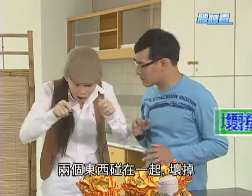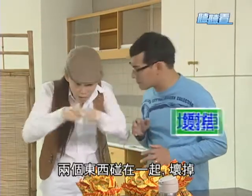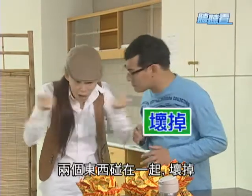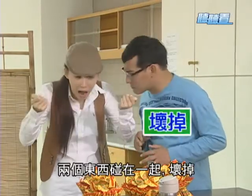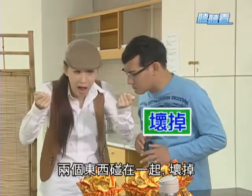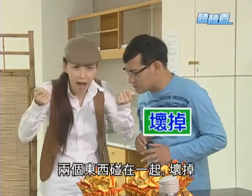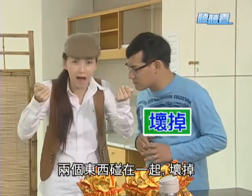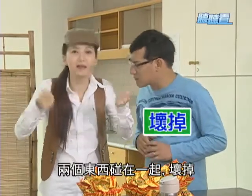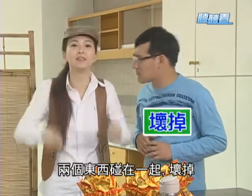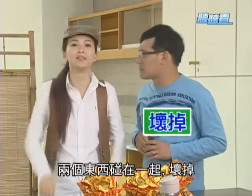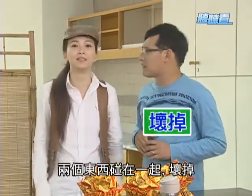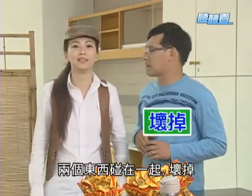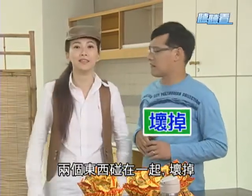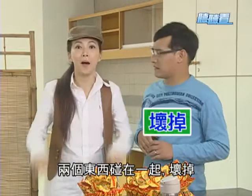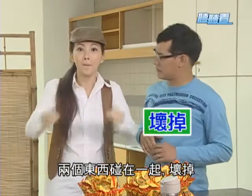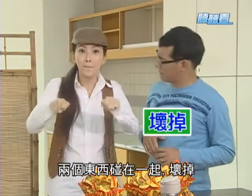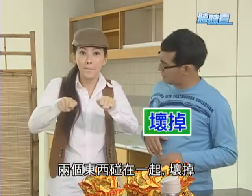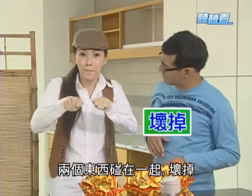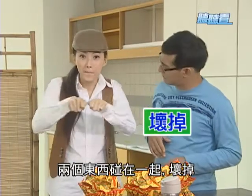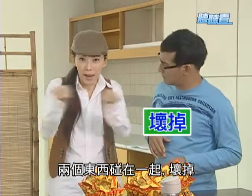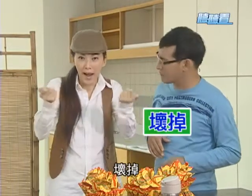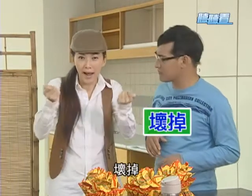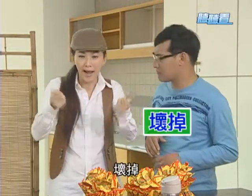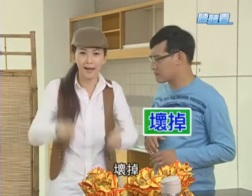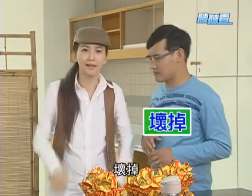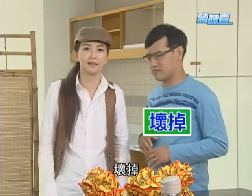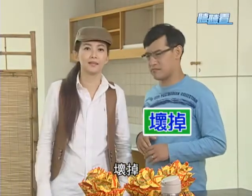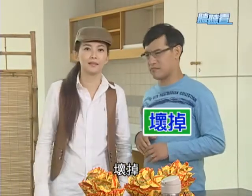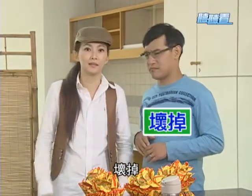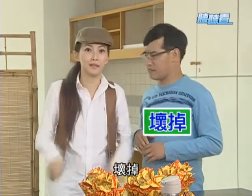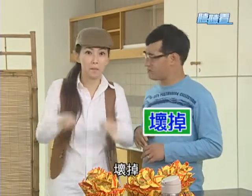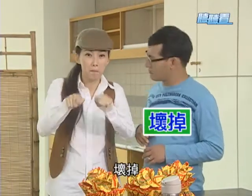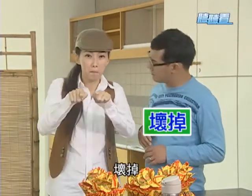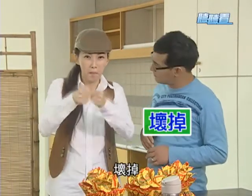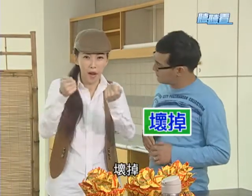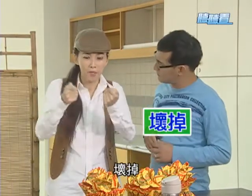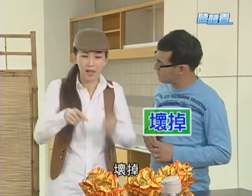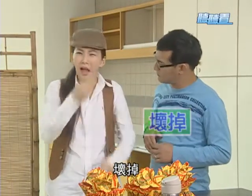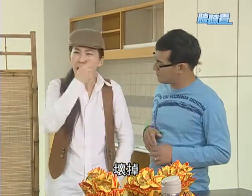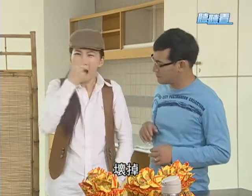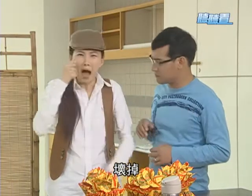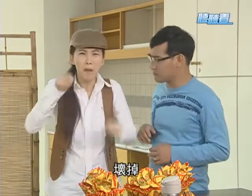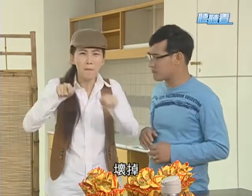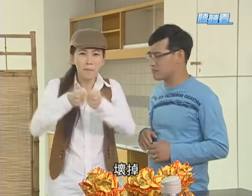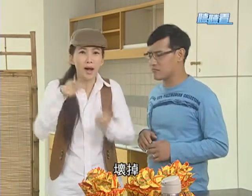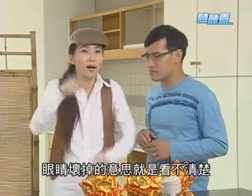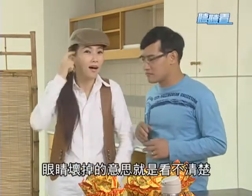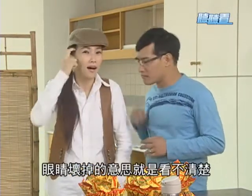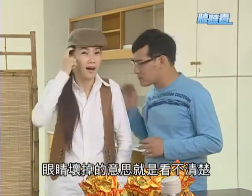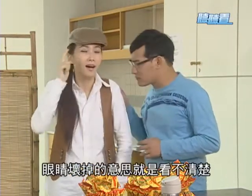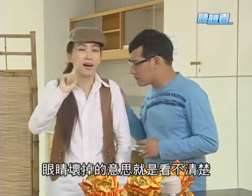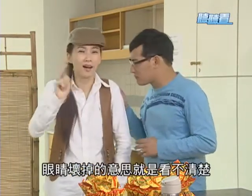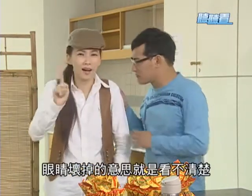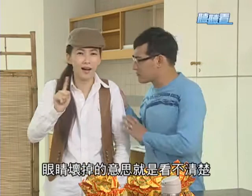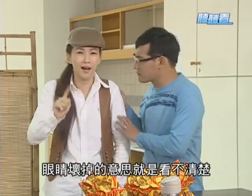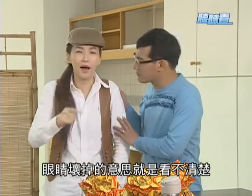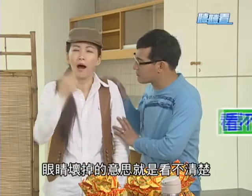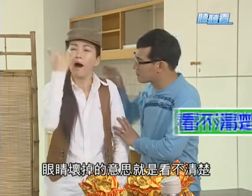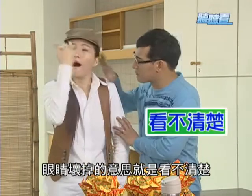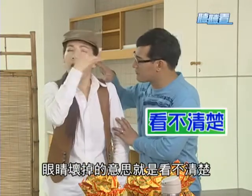一起，坏掉，坏掉，坏掉。眼睛坏掉的意思就是